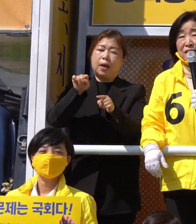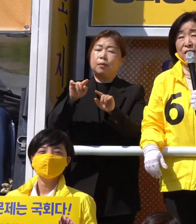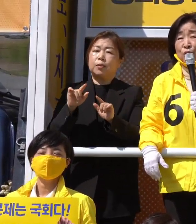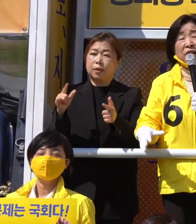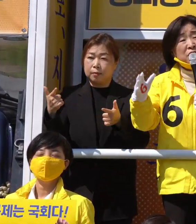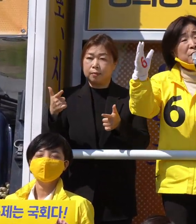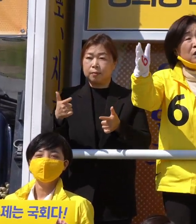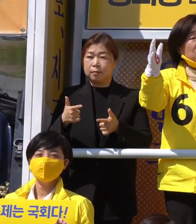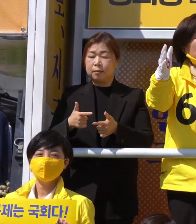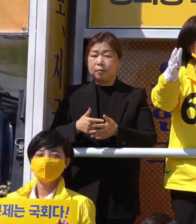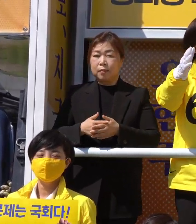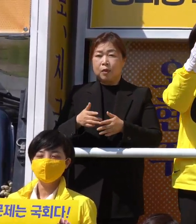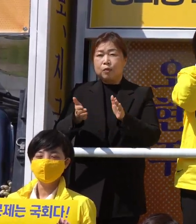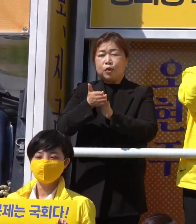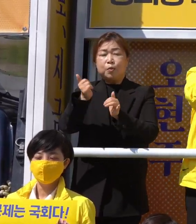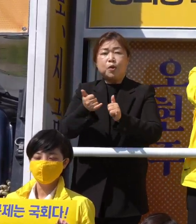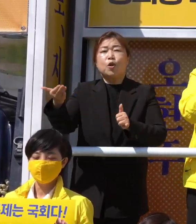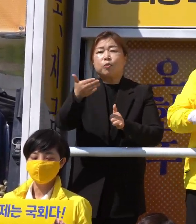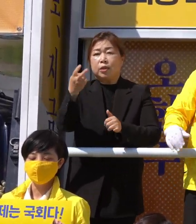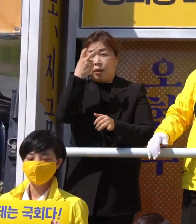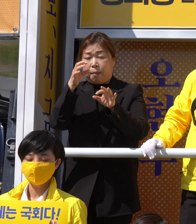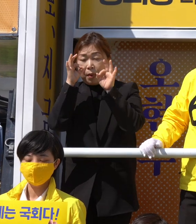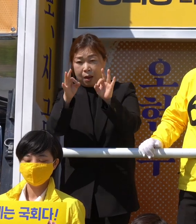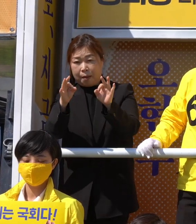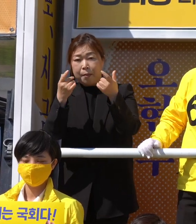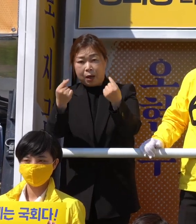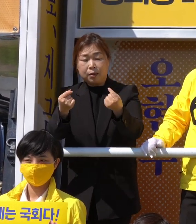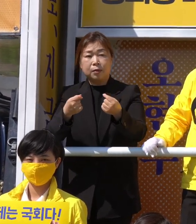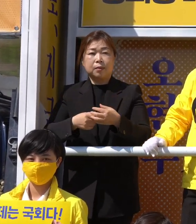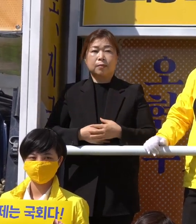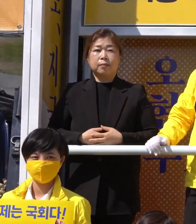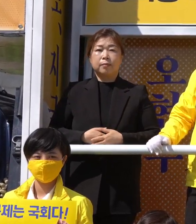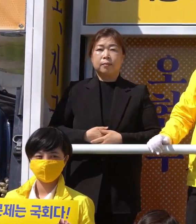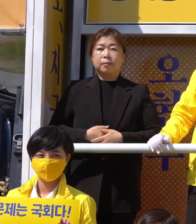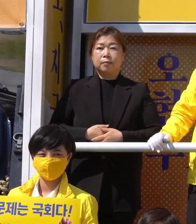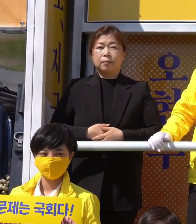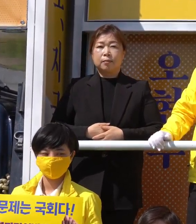없습니다. 우리 시민 여러분들 지켜보셨지 않습니까?